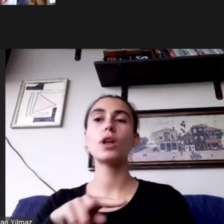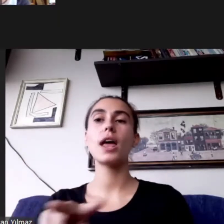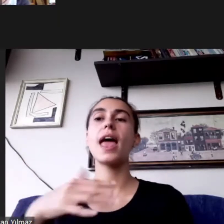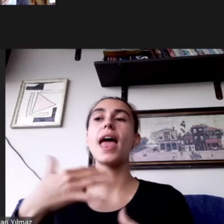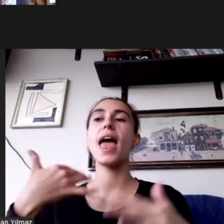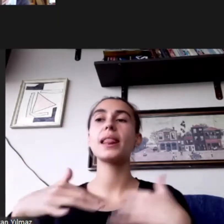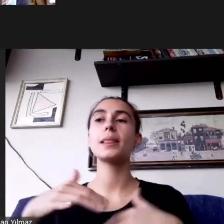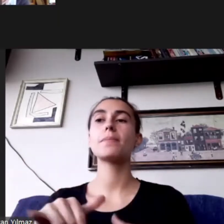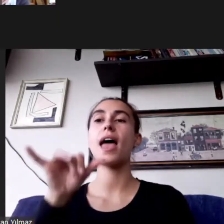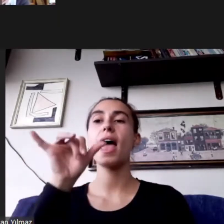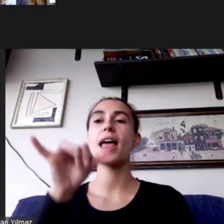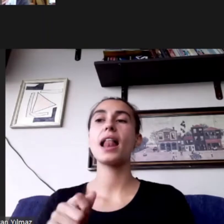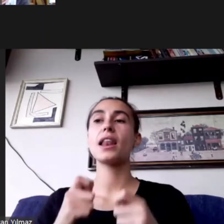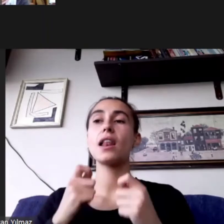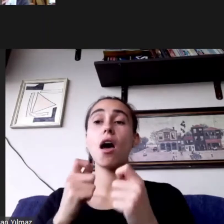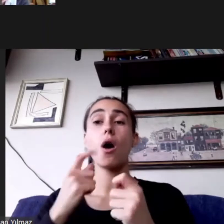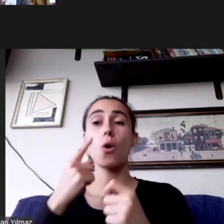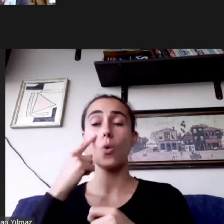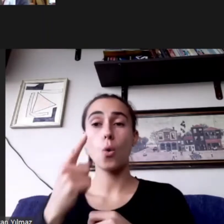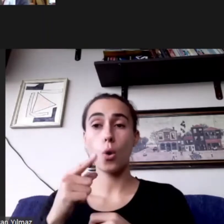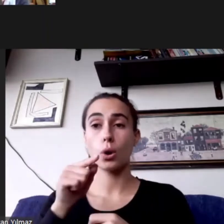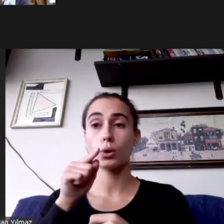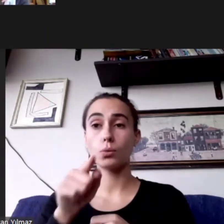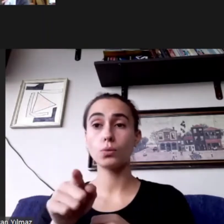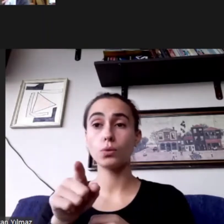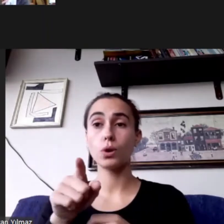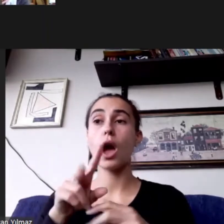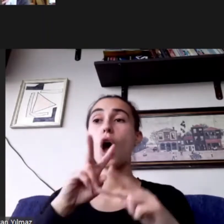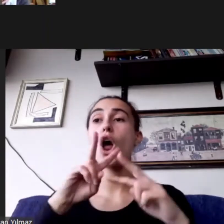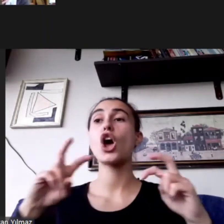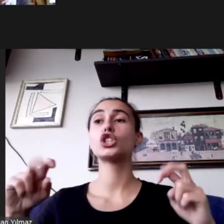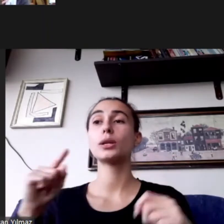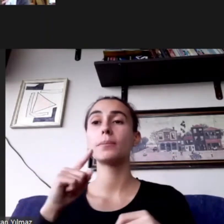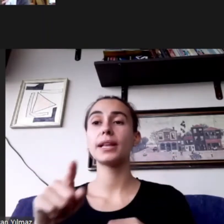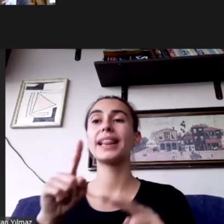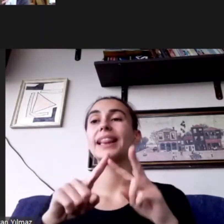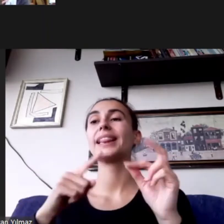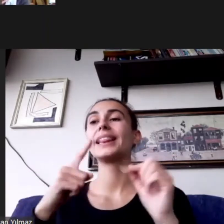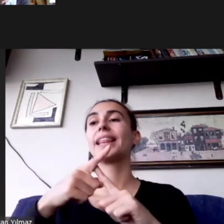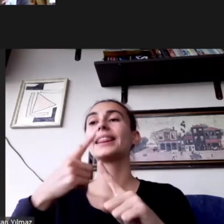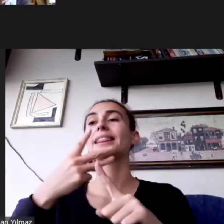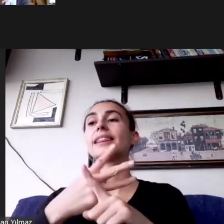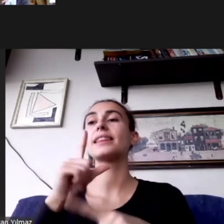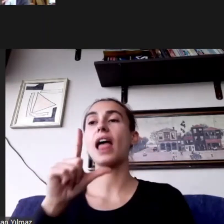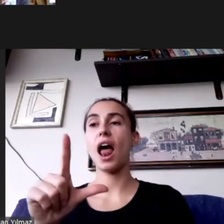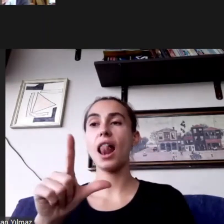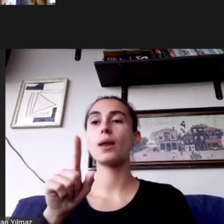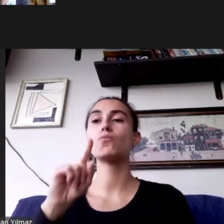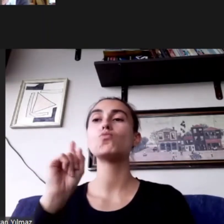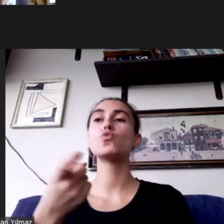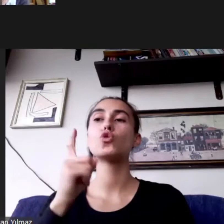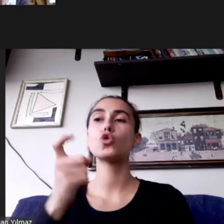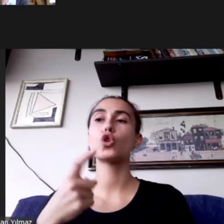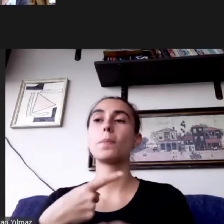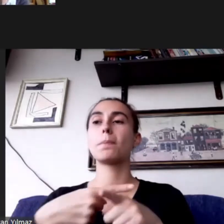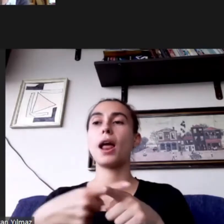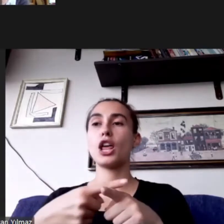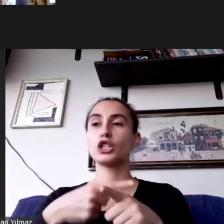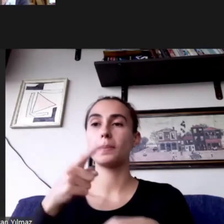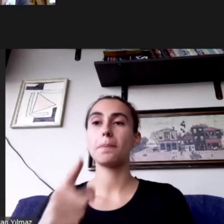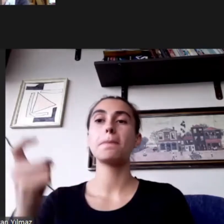hakları projemiz kapsamında gerçekleştirdiğimiz araştırmanın nitel kısmına ilişkin bulguları paylaşacağım.